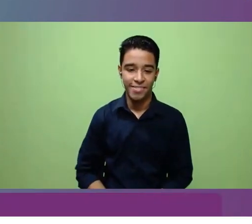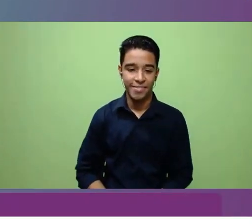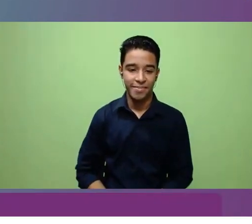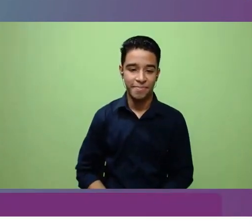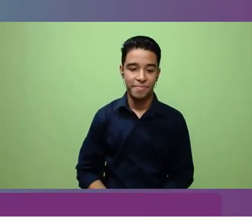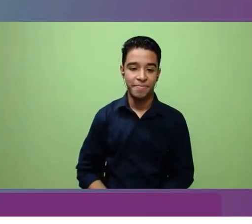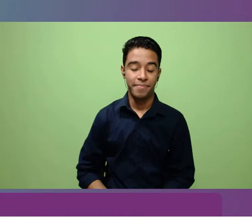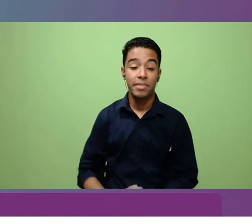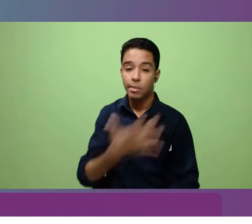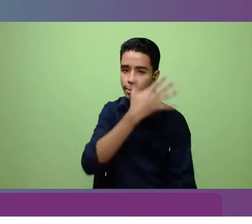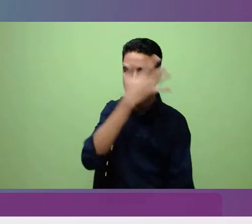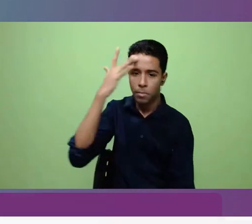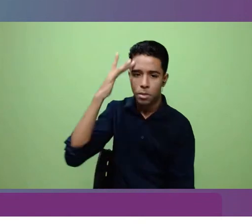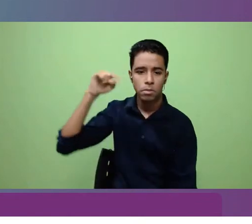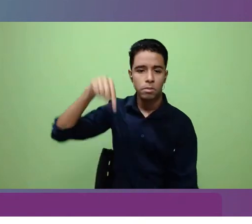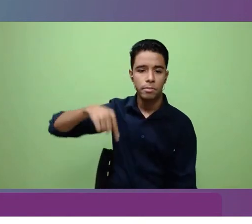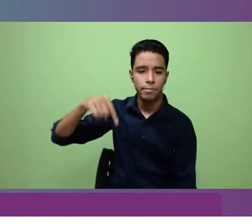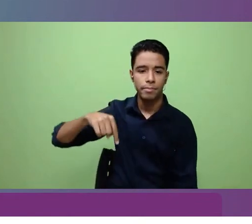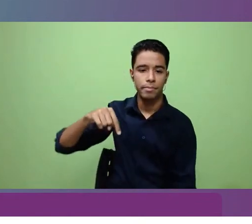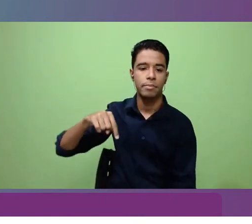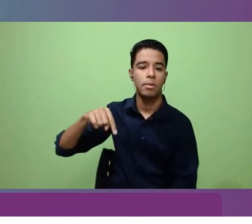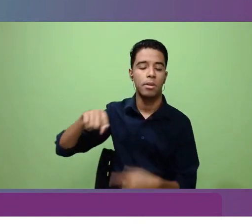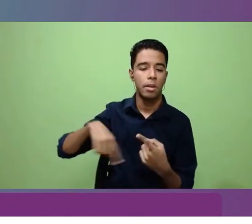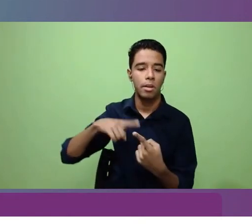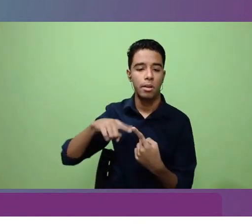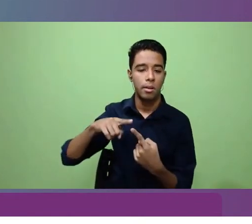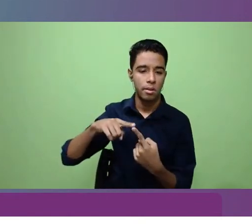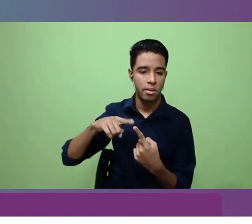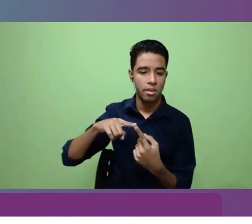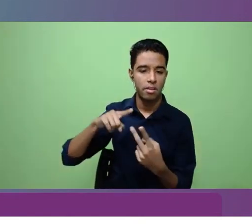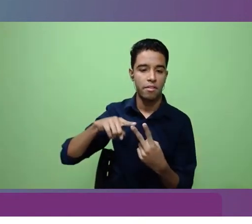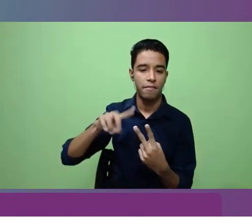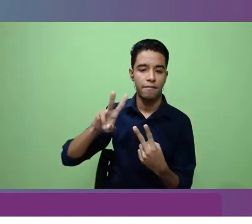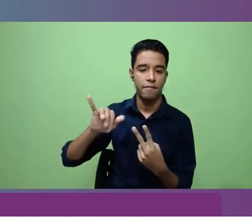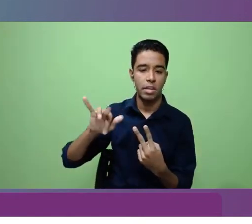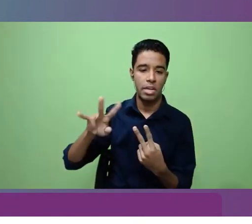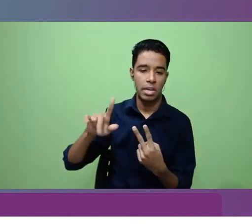Tem gente de Cajamar, tem gente de Vilhena,